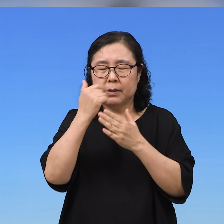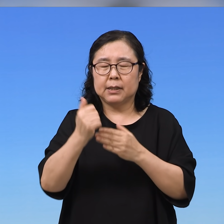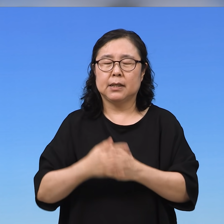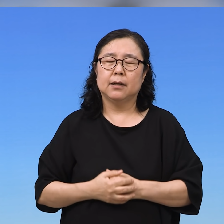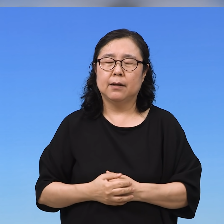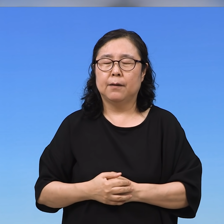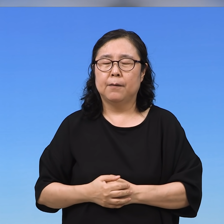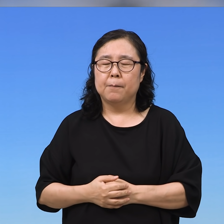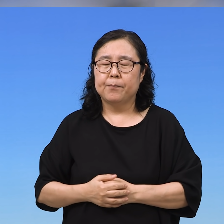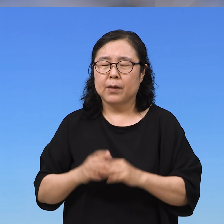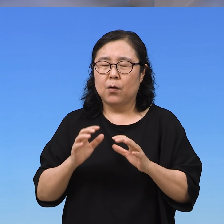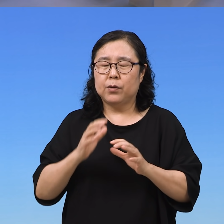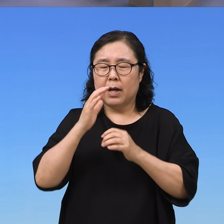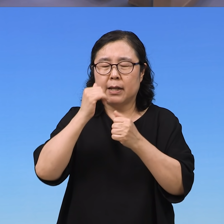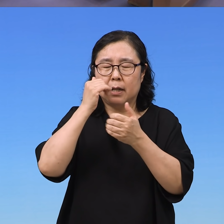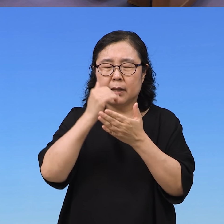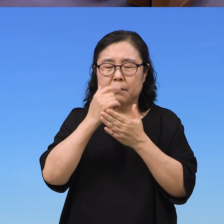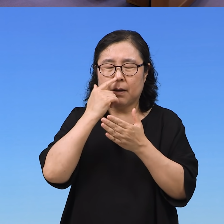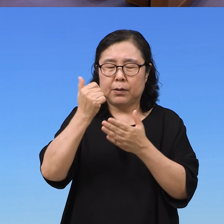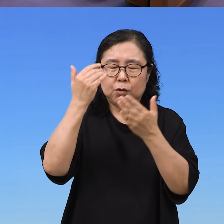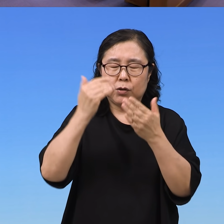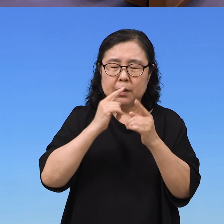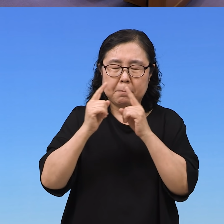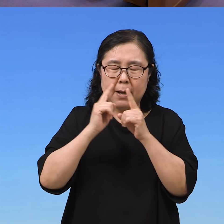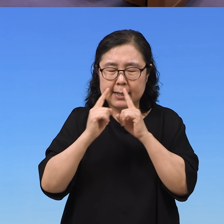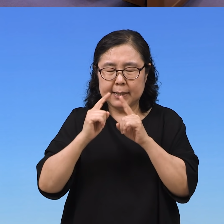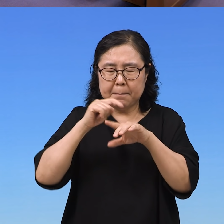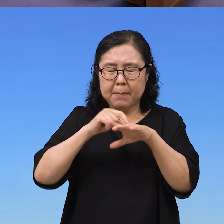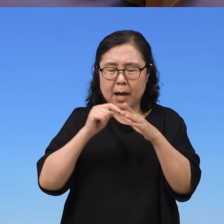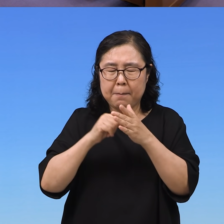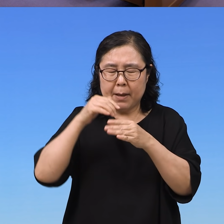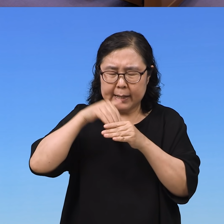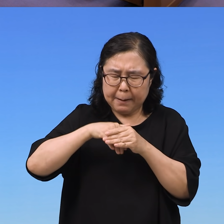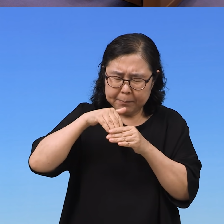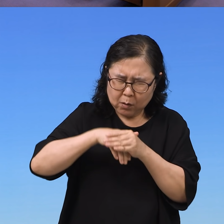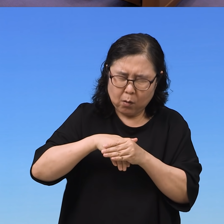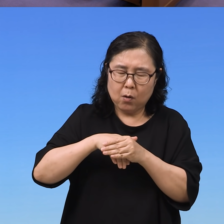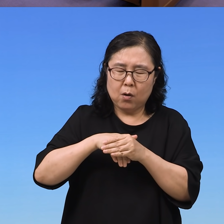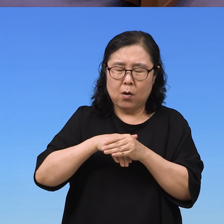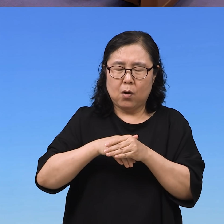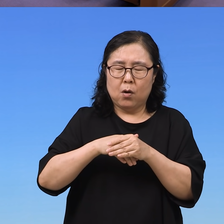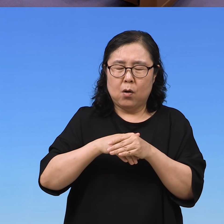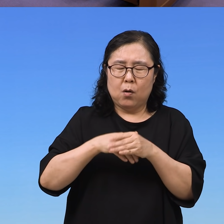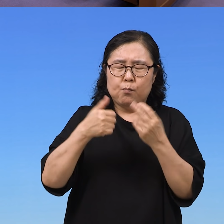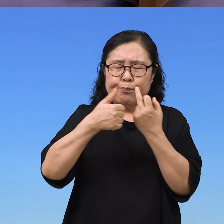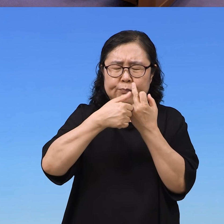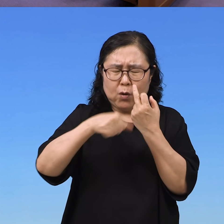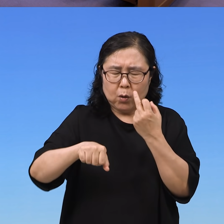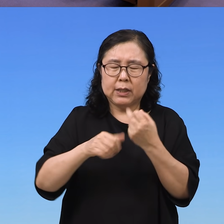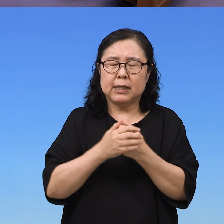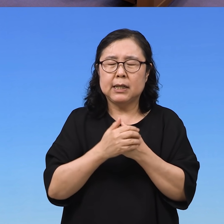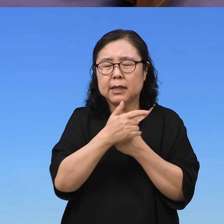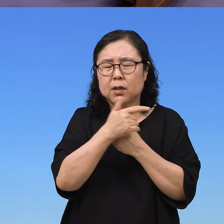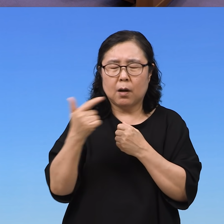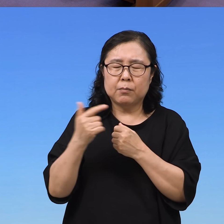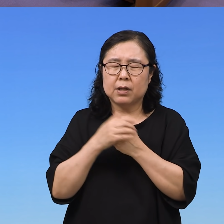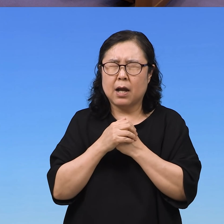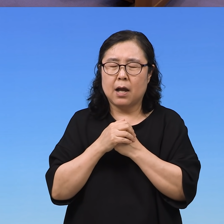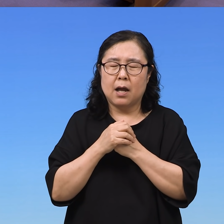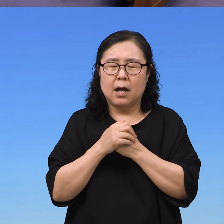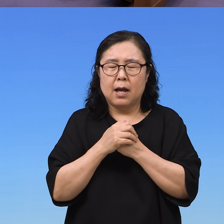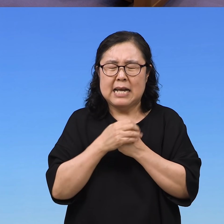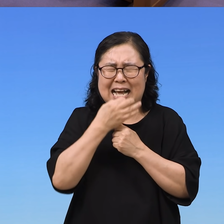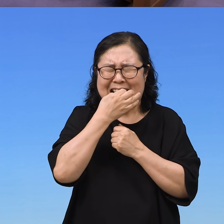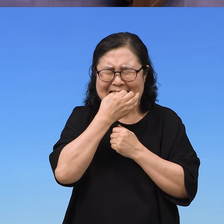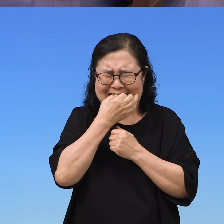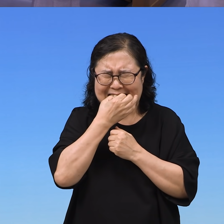살아계신 하나님 아버지, 오늘 하나님 아버지 주신 말씀을 마음에 담사보이다. 아버지 로시 너무나 아버지